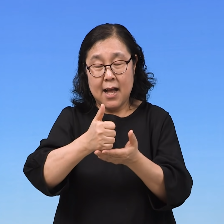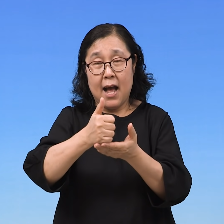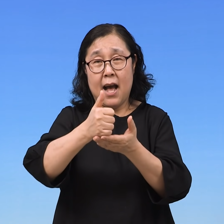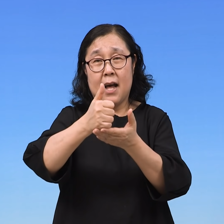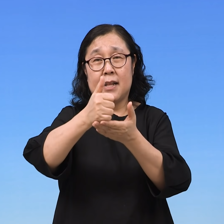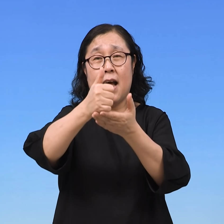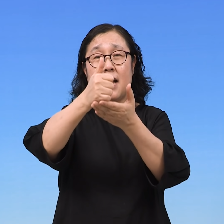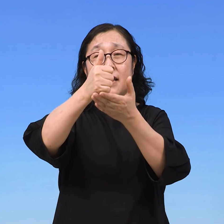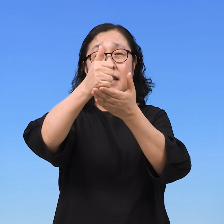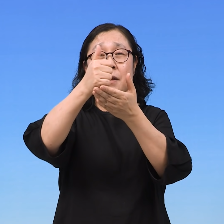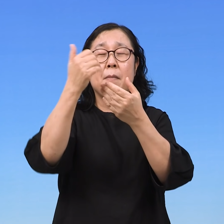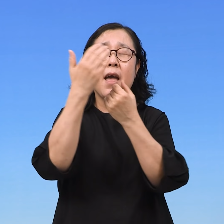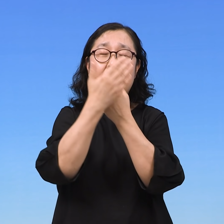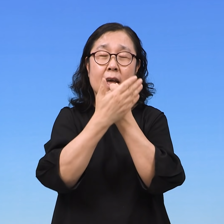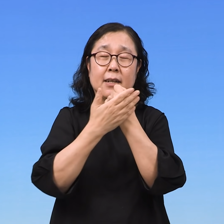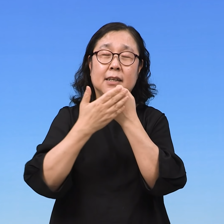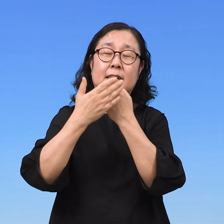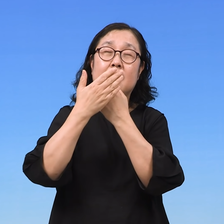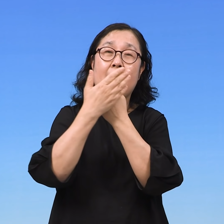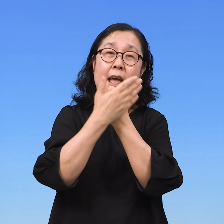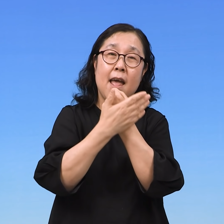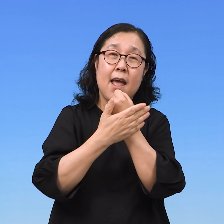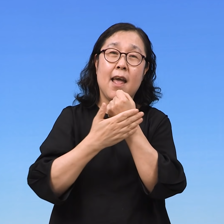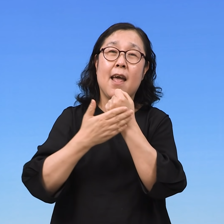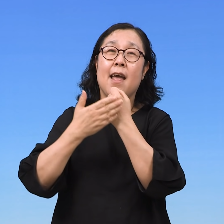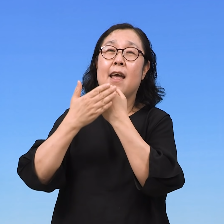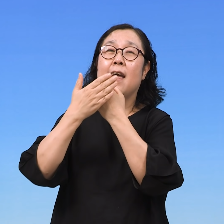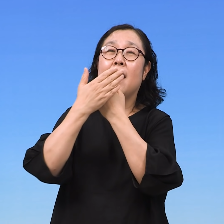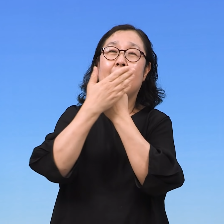하나님의 은혜, 하나님의 은혜.